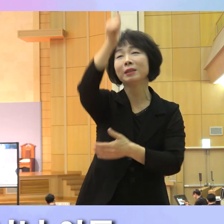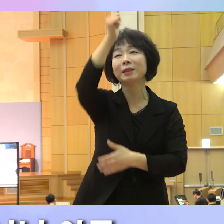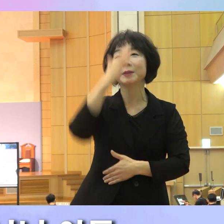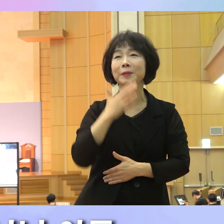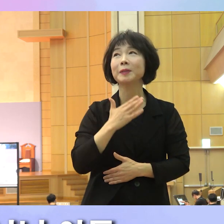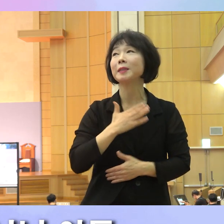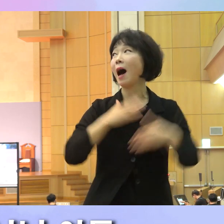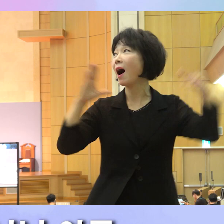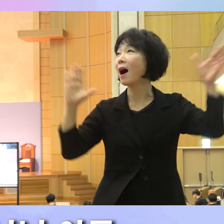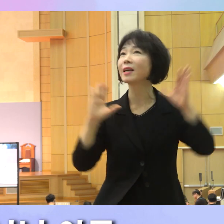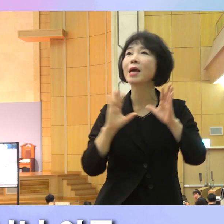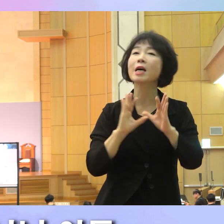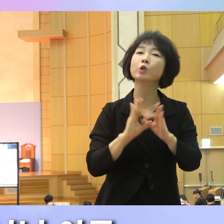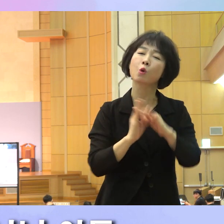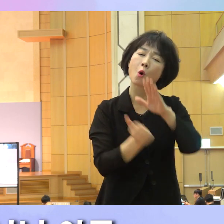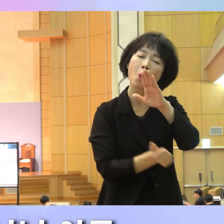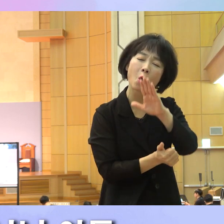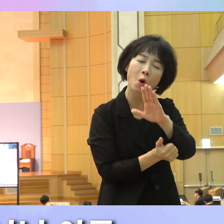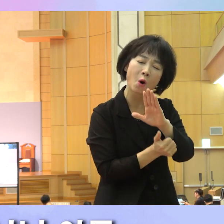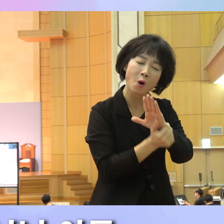주님은 나의